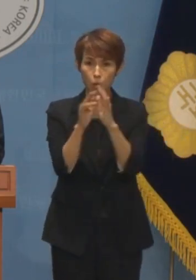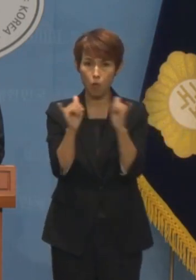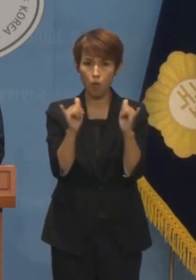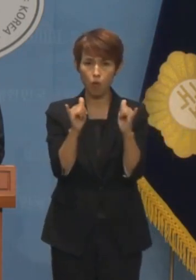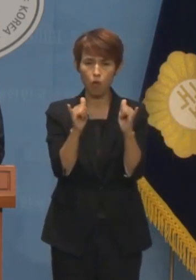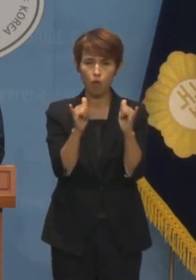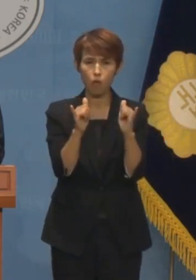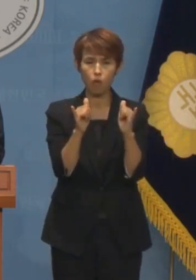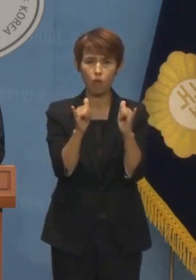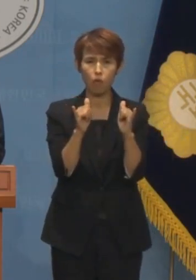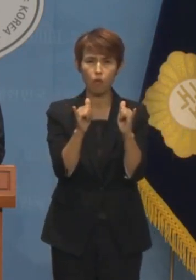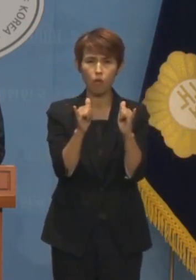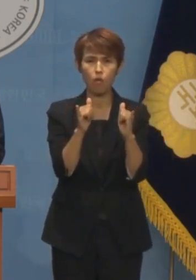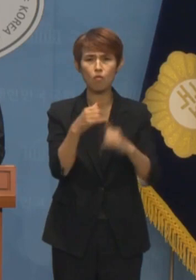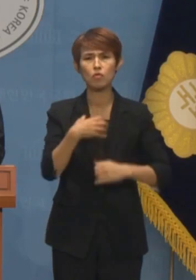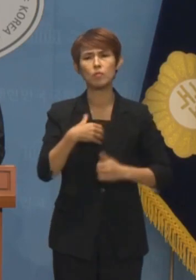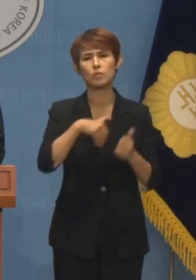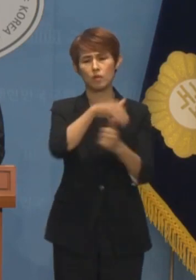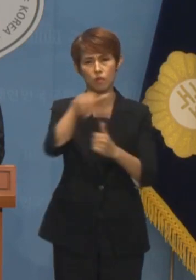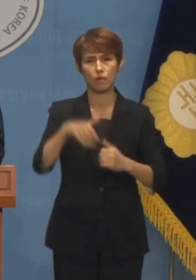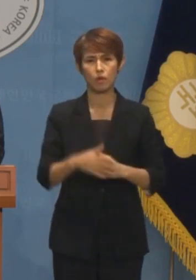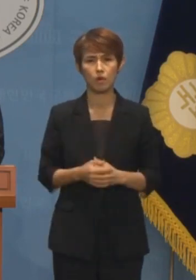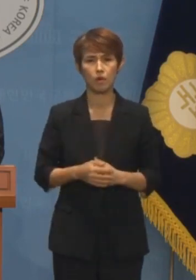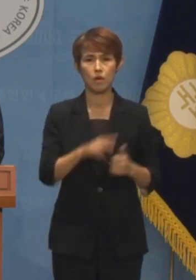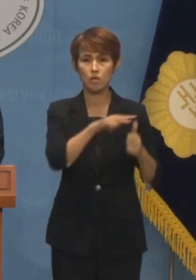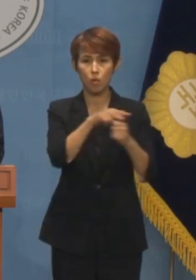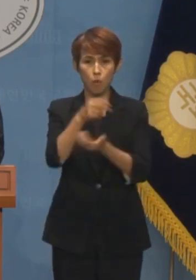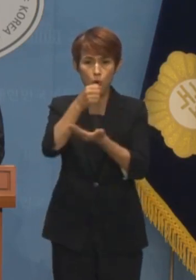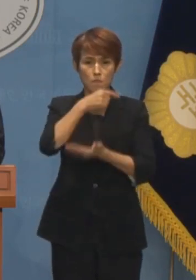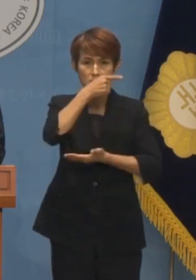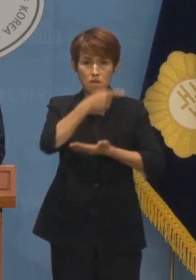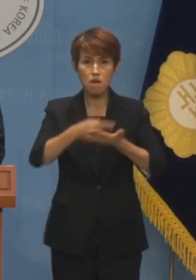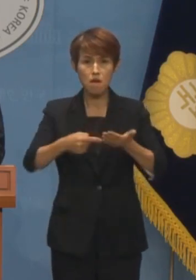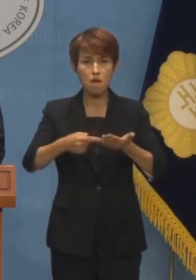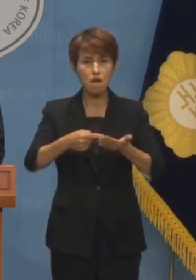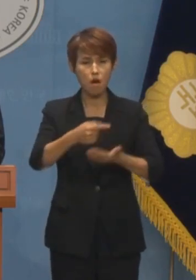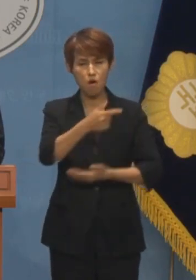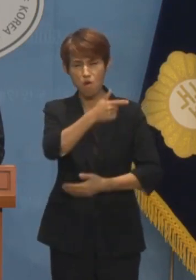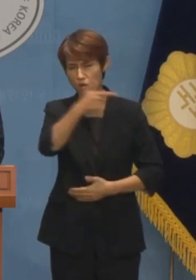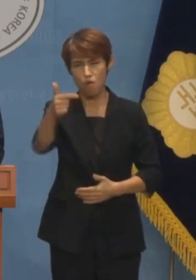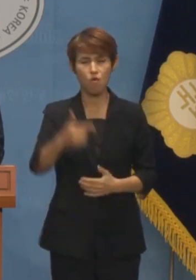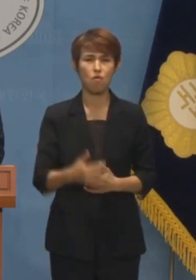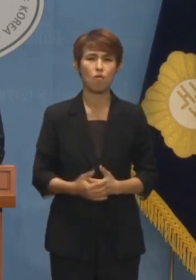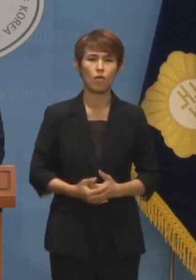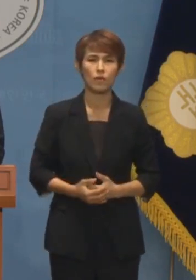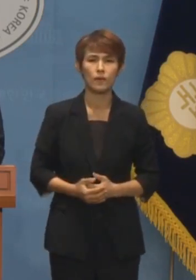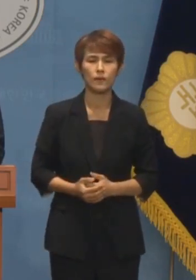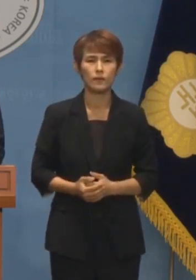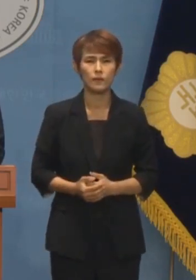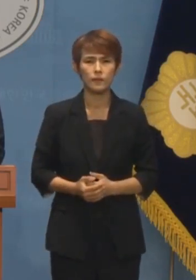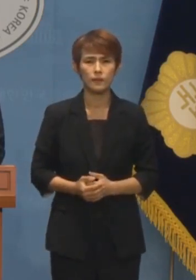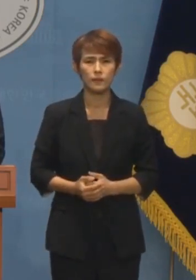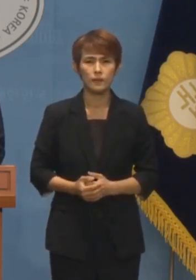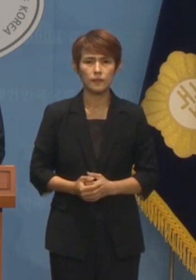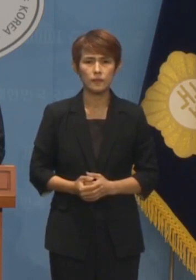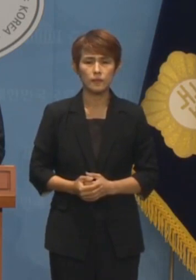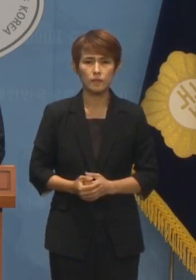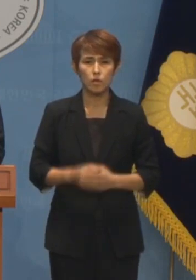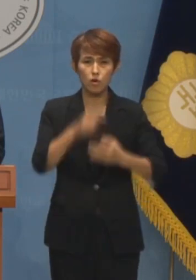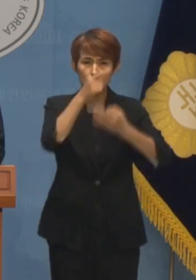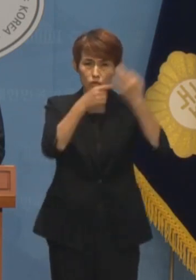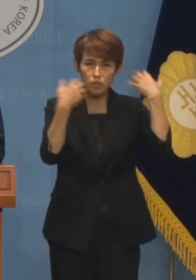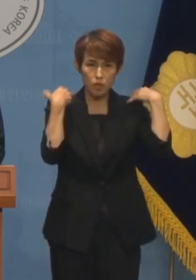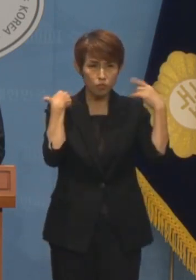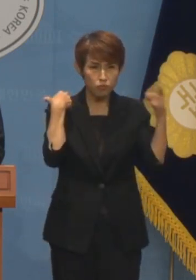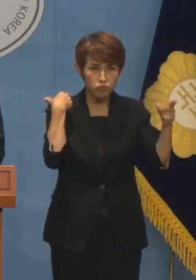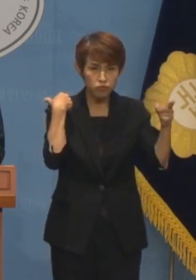두말할 것도 없고 이로 인한 정보자산 피해 규모는 가늠하기 어려울 정도입니다. 윤석열 정부